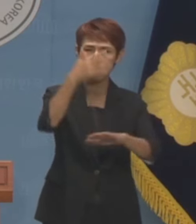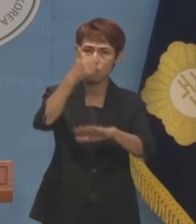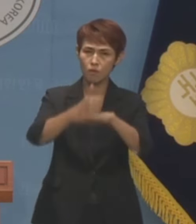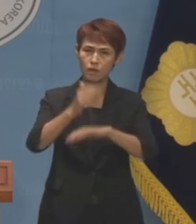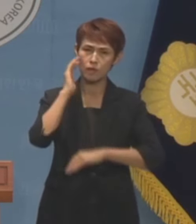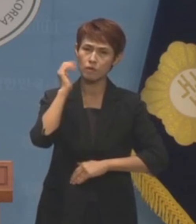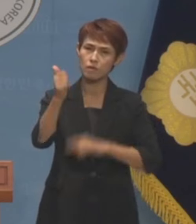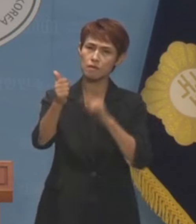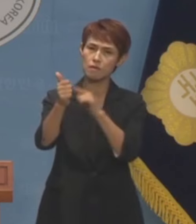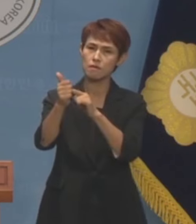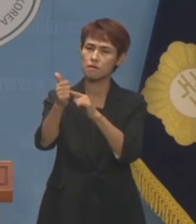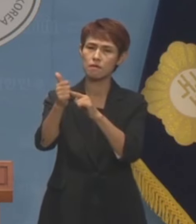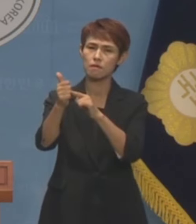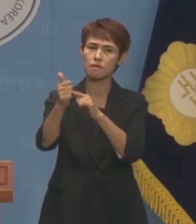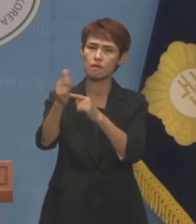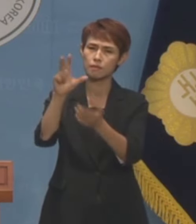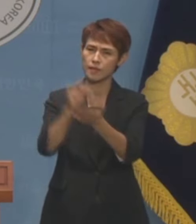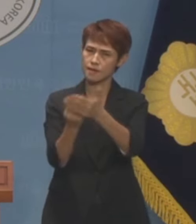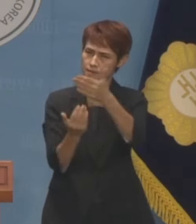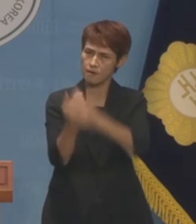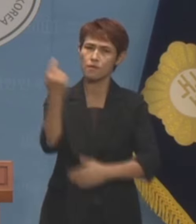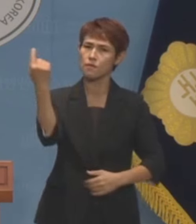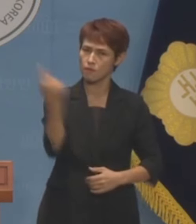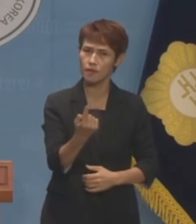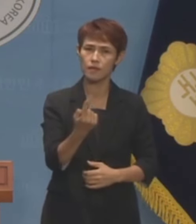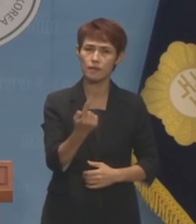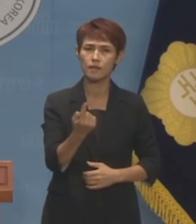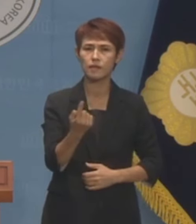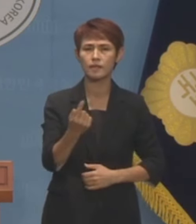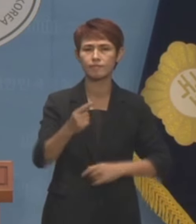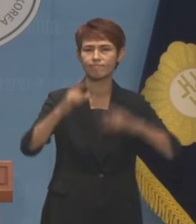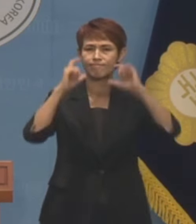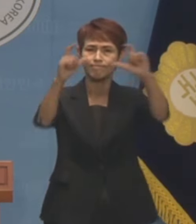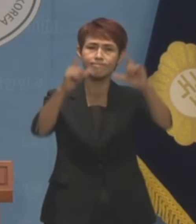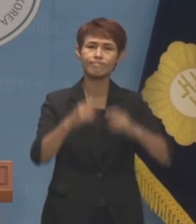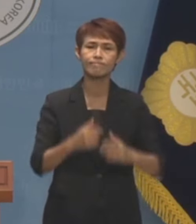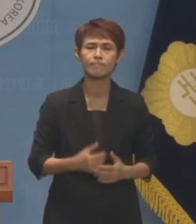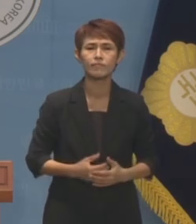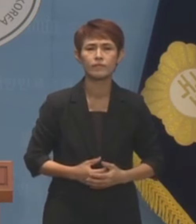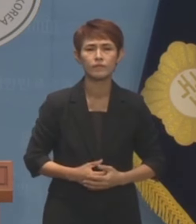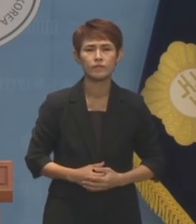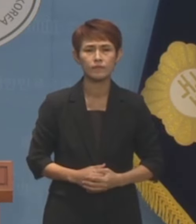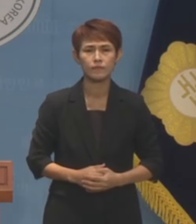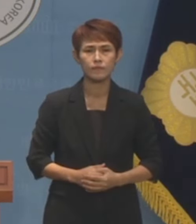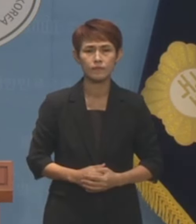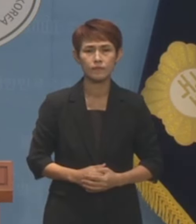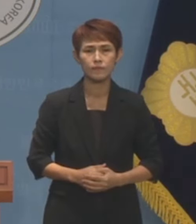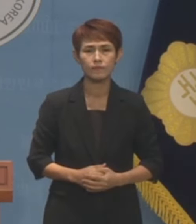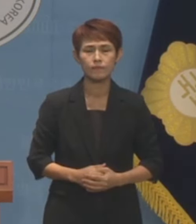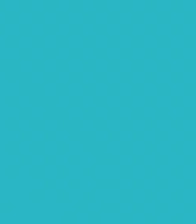대통령조차 감당하기 어려울 것이라는 점을 강력히 경고합니다